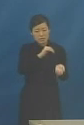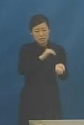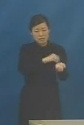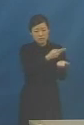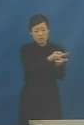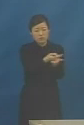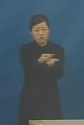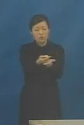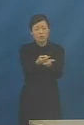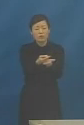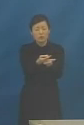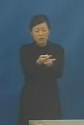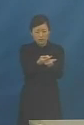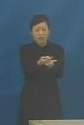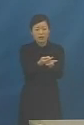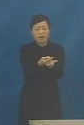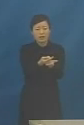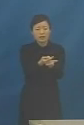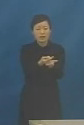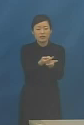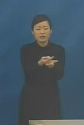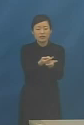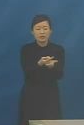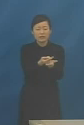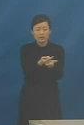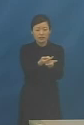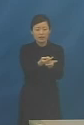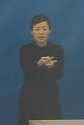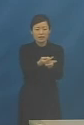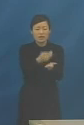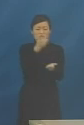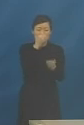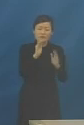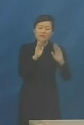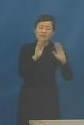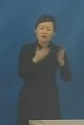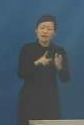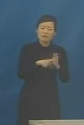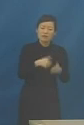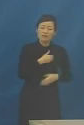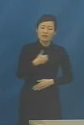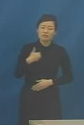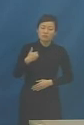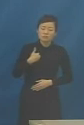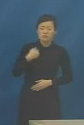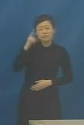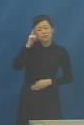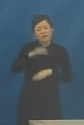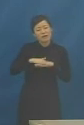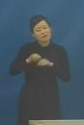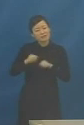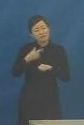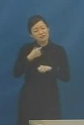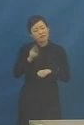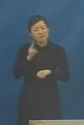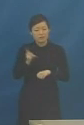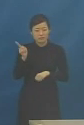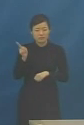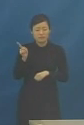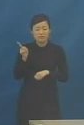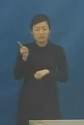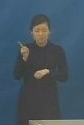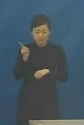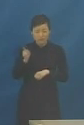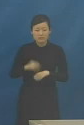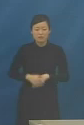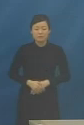というようにあの子太陽でありましてどうもうあのうかつての政府の状況とかで議論とか